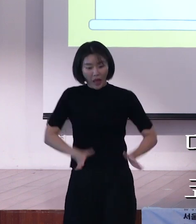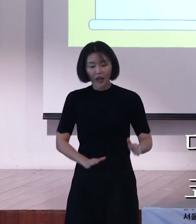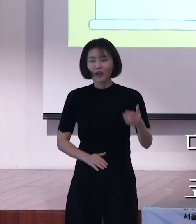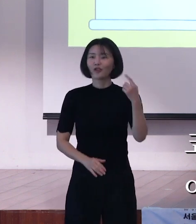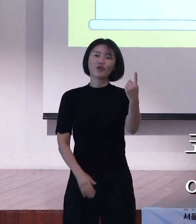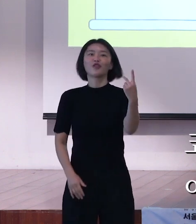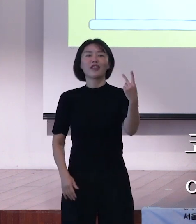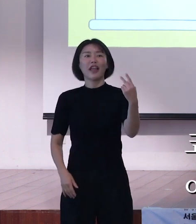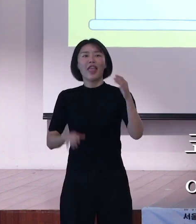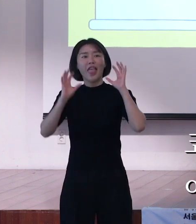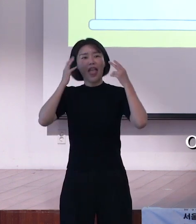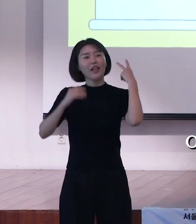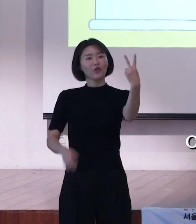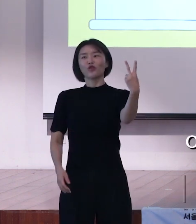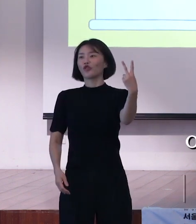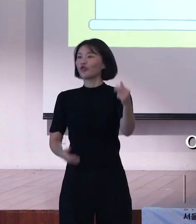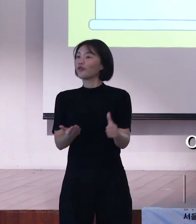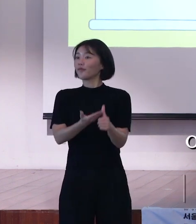아이를 키우고 있습니다.